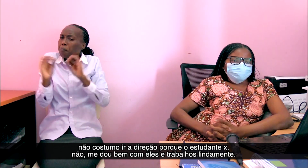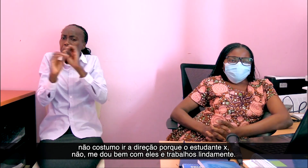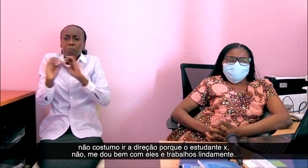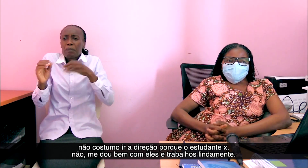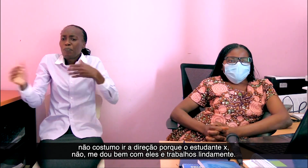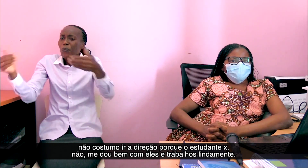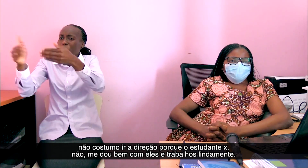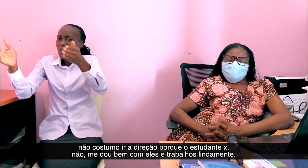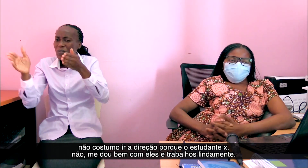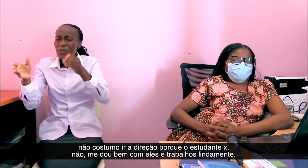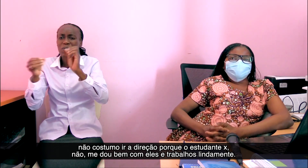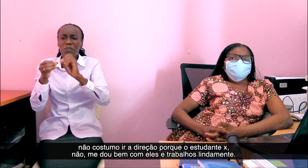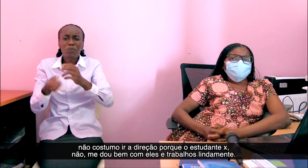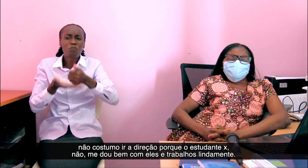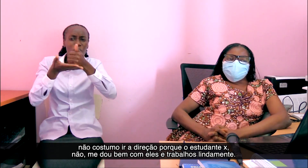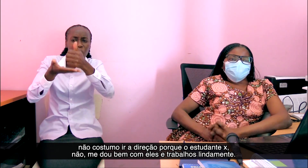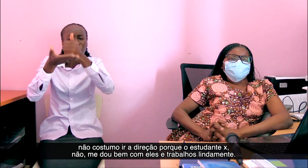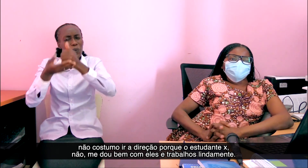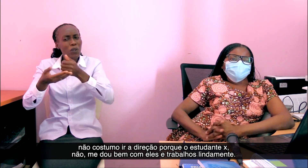trabalhamos lindamente, lindamente.